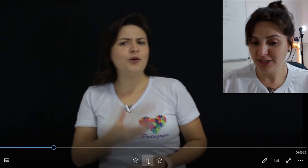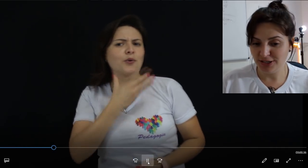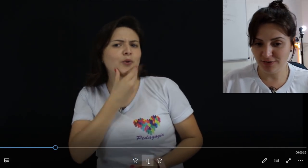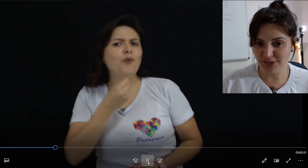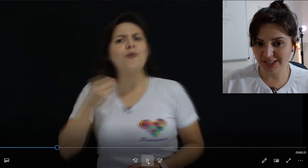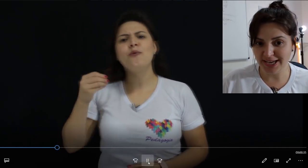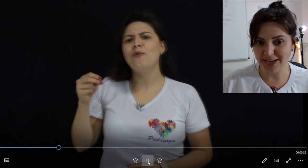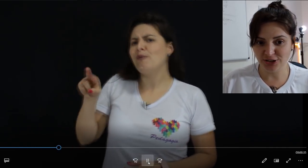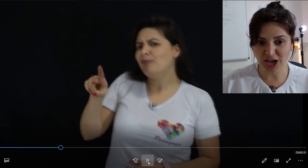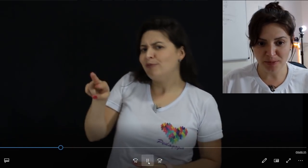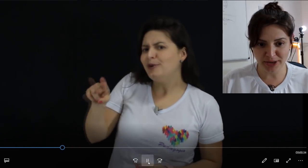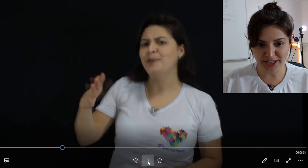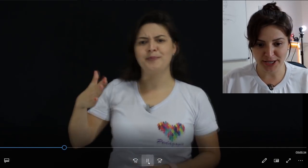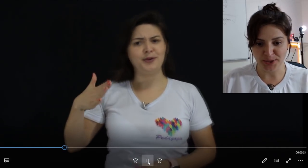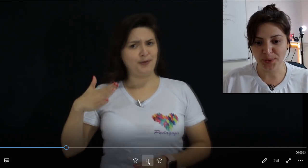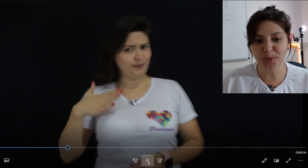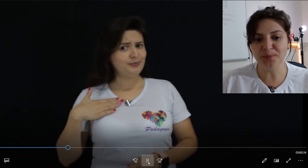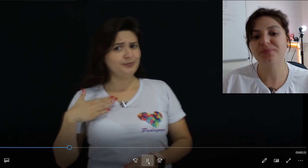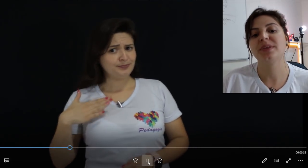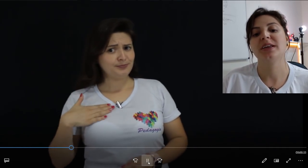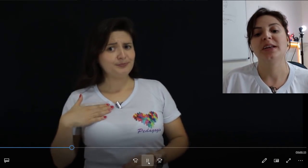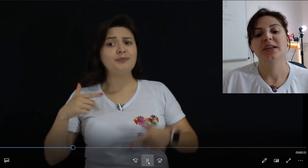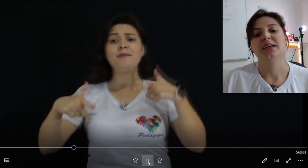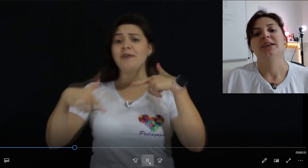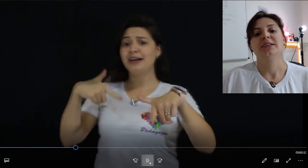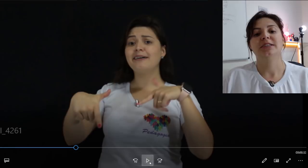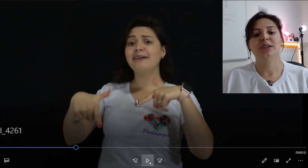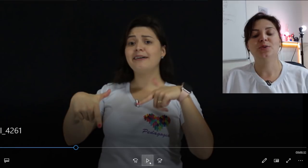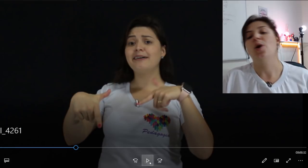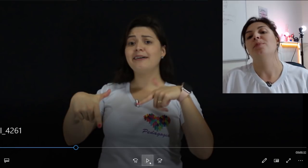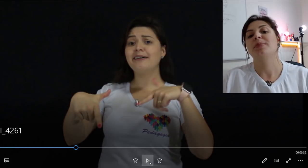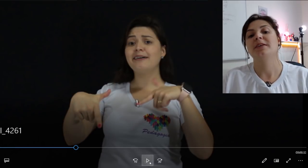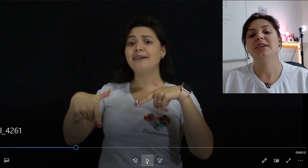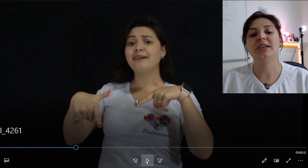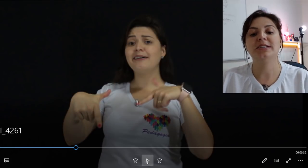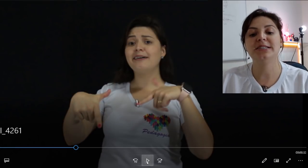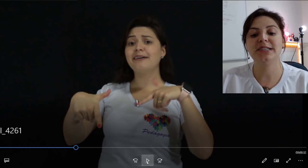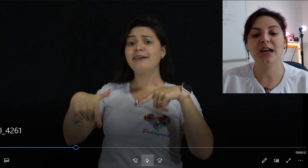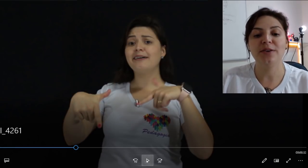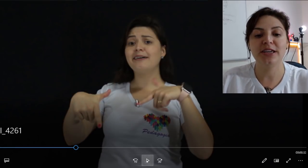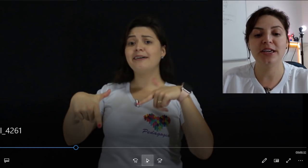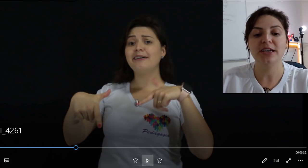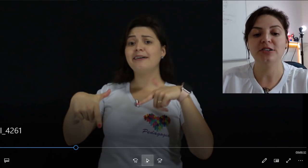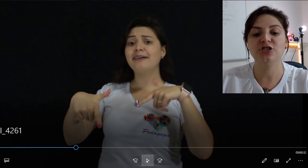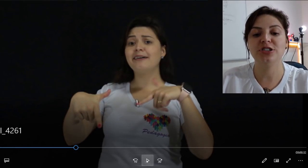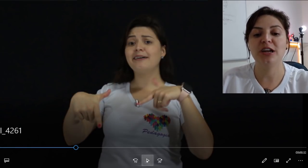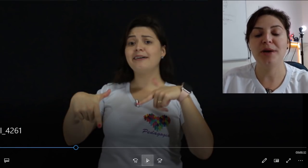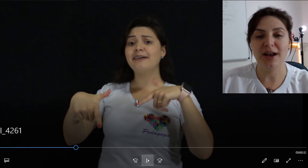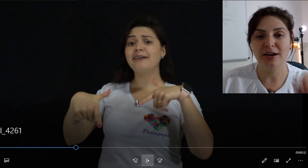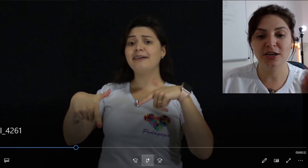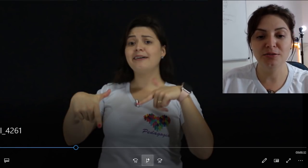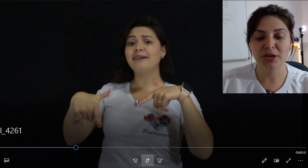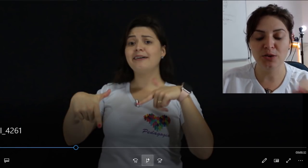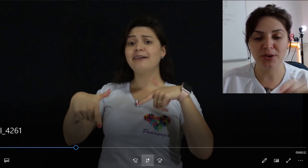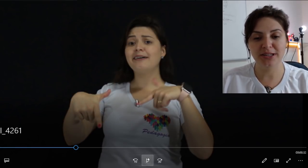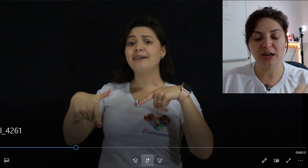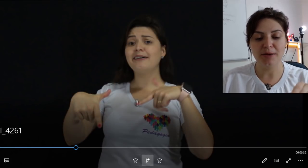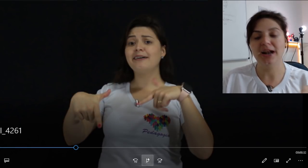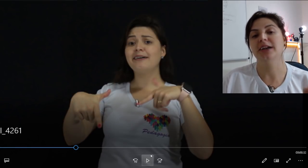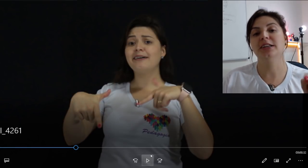que você já aprendeu. Então, ó, e esse sinal aqui de trabalhar, irmão e trabalhar. Então,